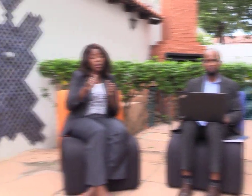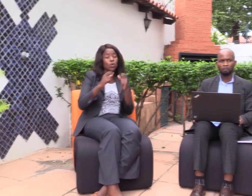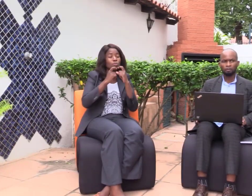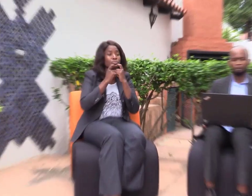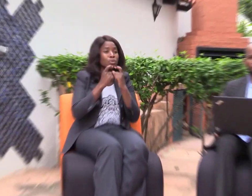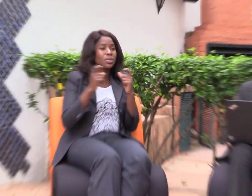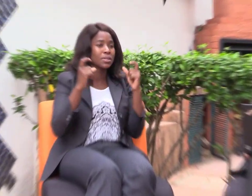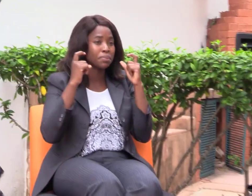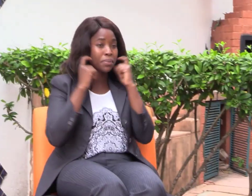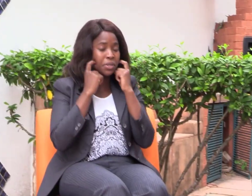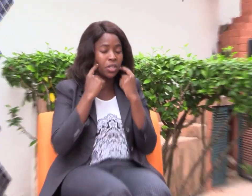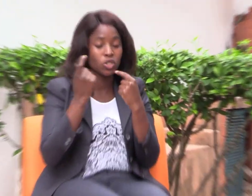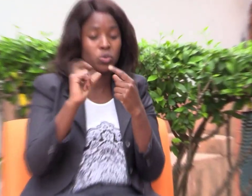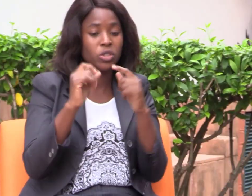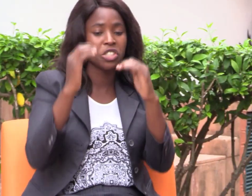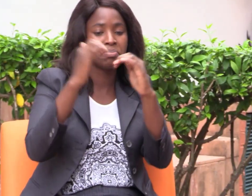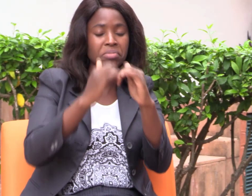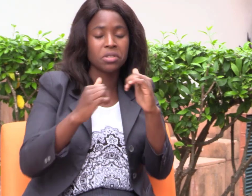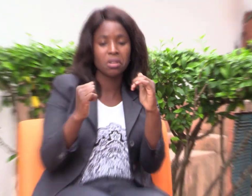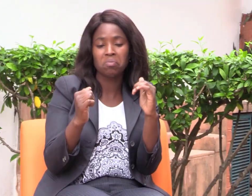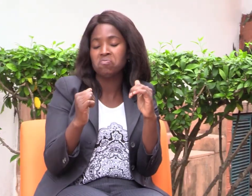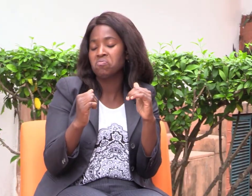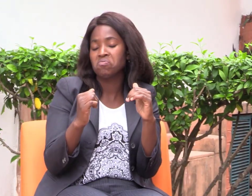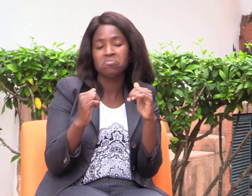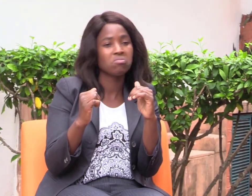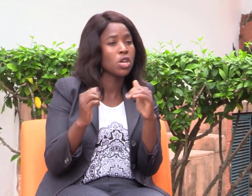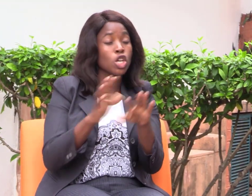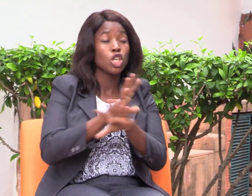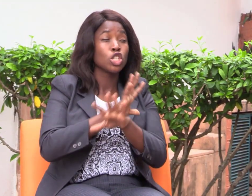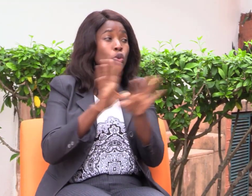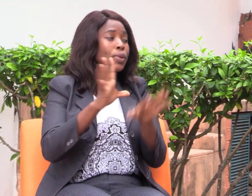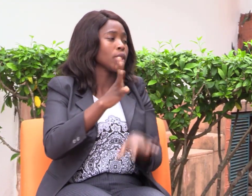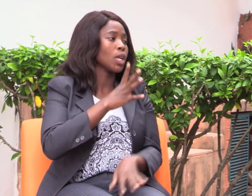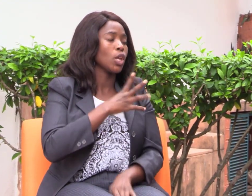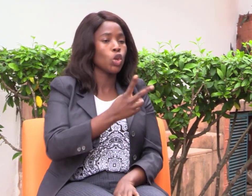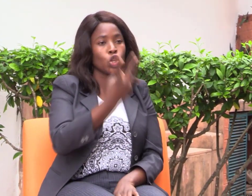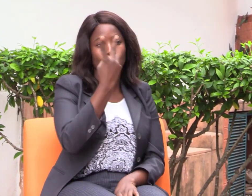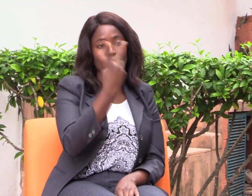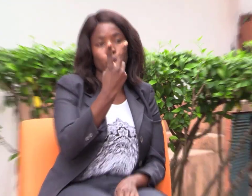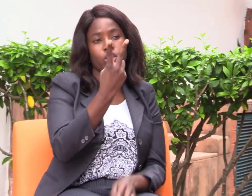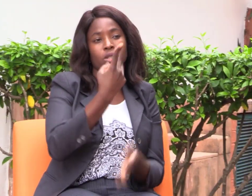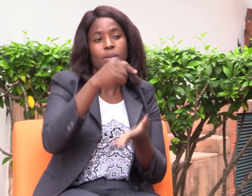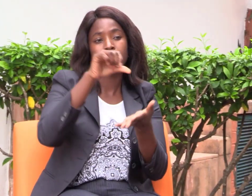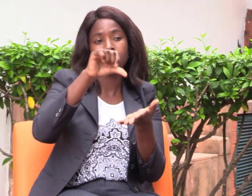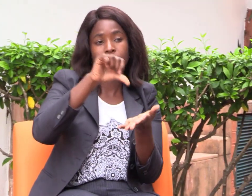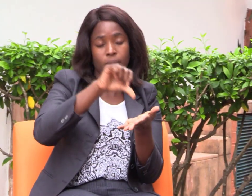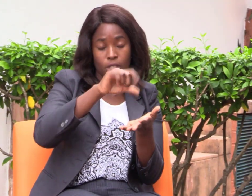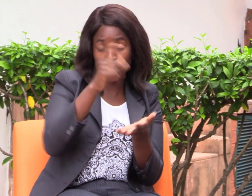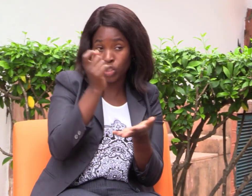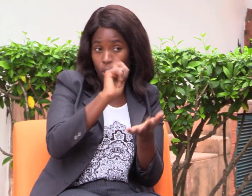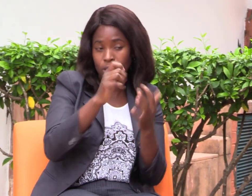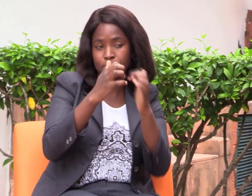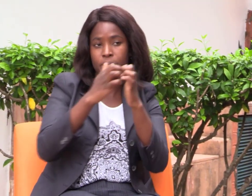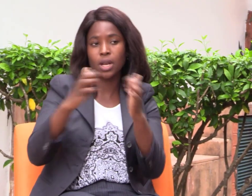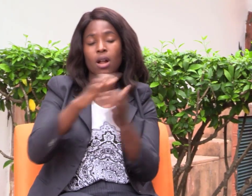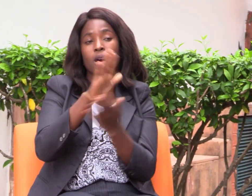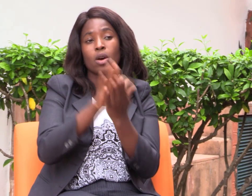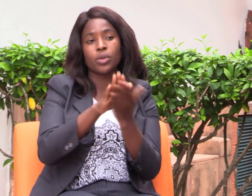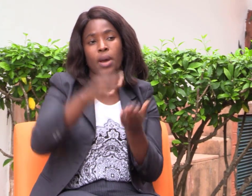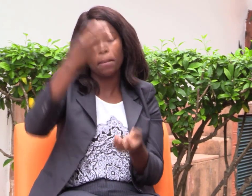Bom, aqui em Moçambique, para falar de escola especial, só temos 2 aqui, aqui na